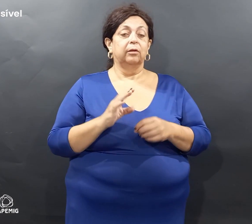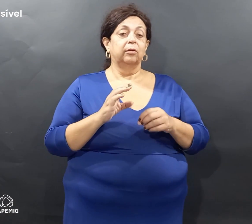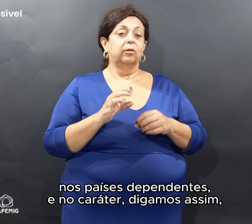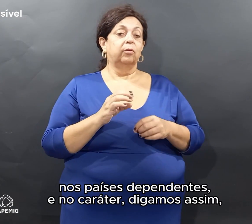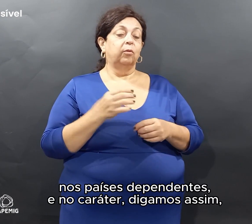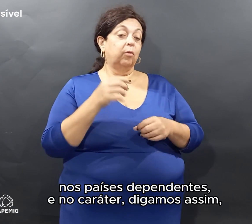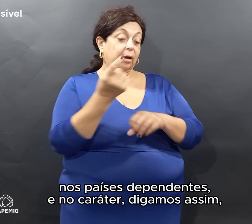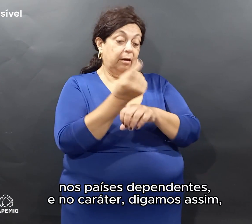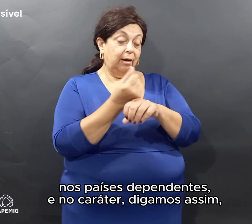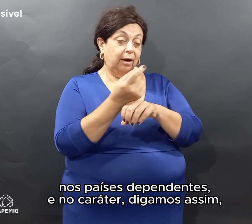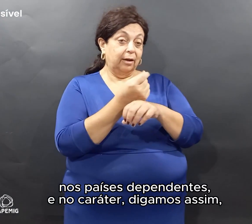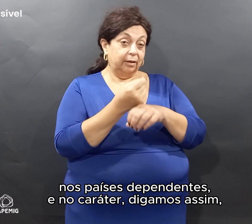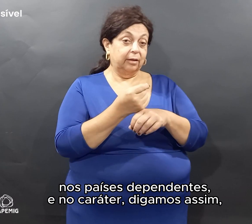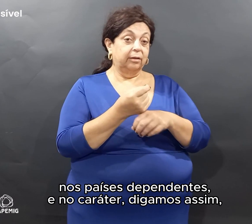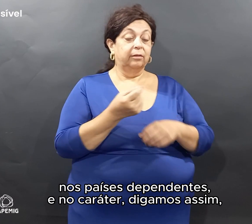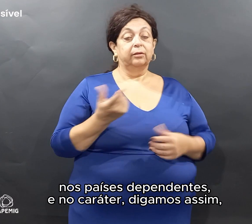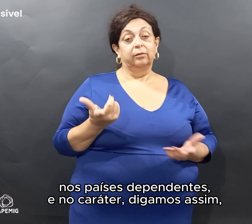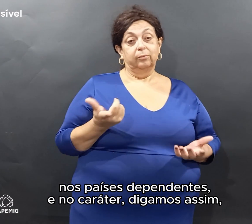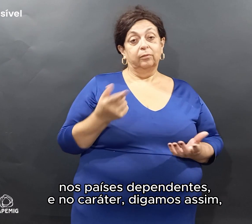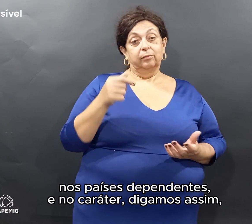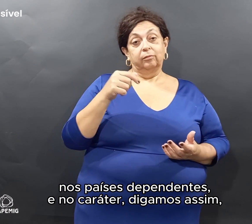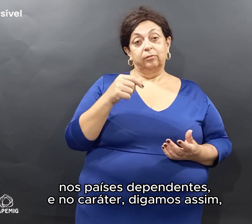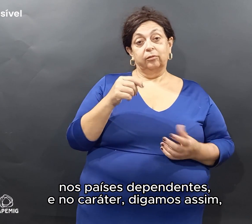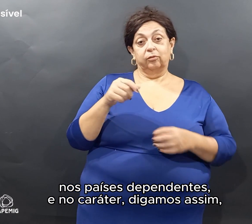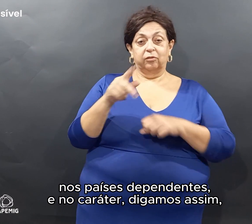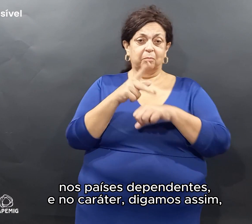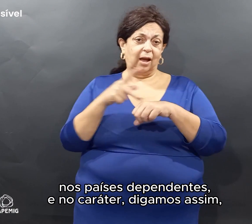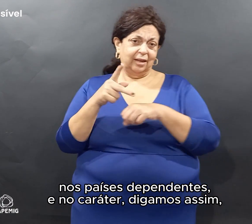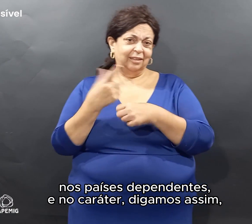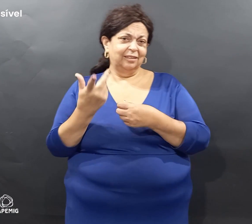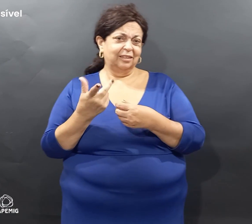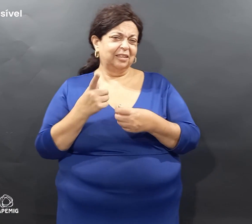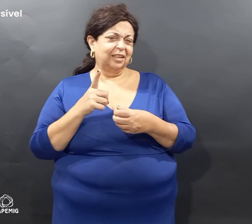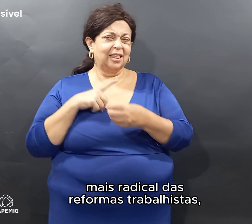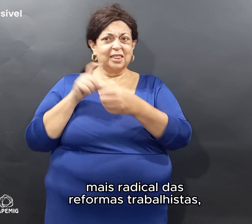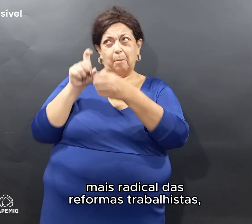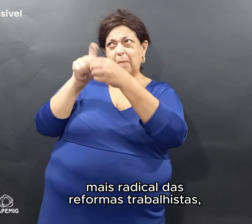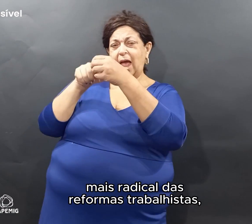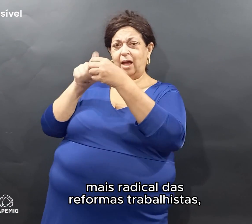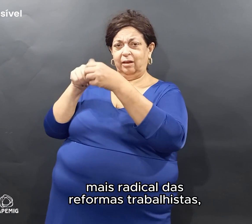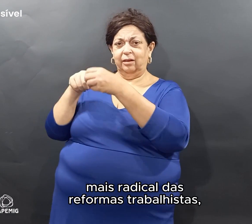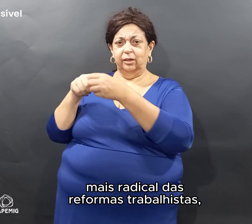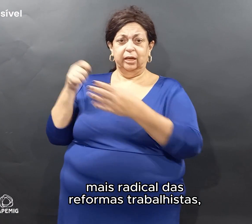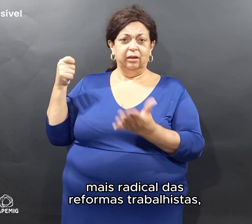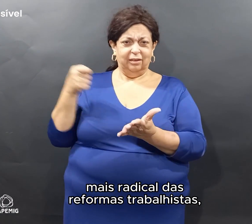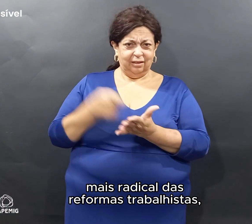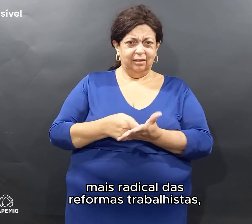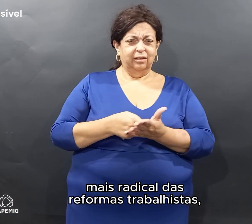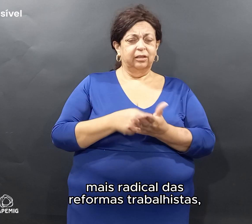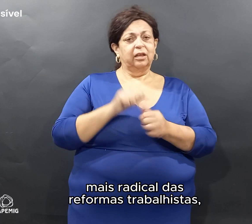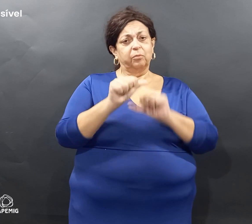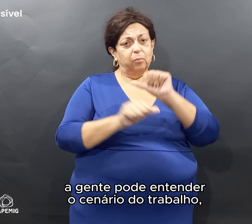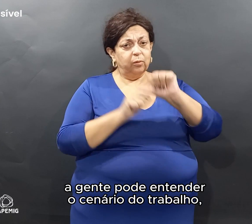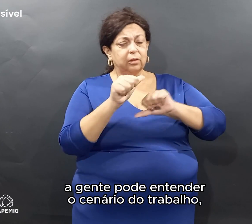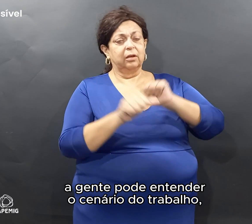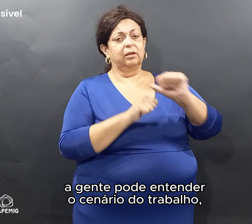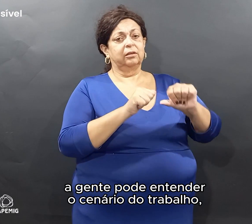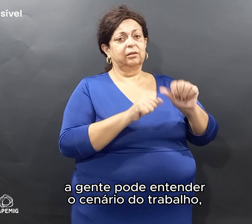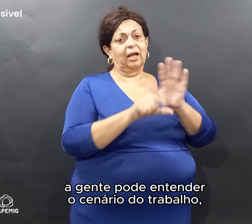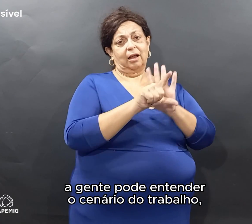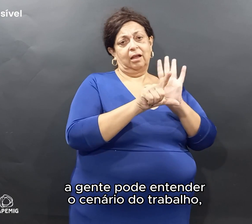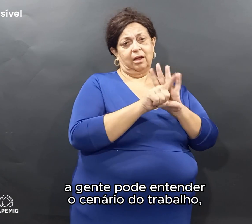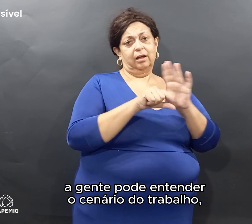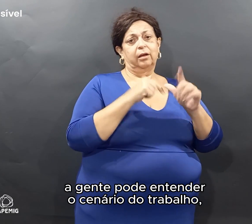financeiro nos países dependentes e no caráter, digamos assim, mais radical das reformas trabalhistas, a gente